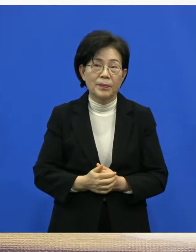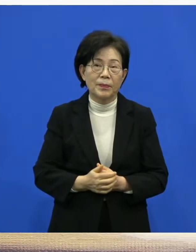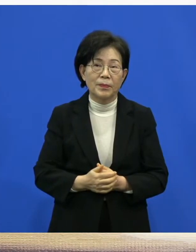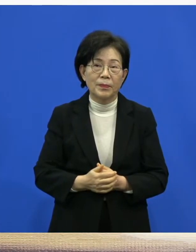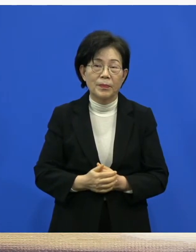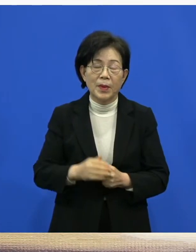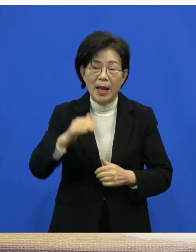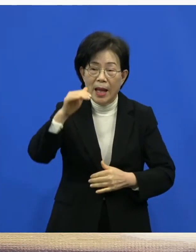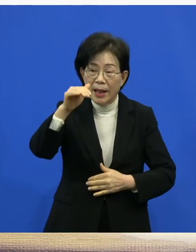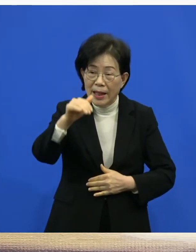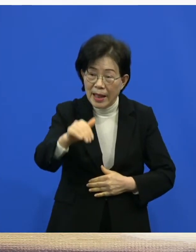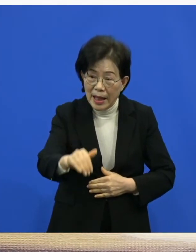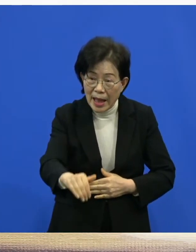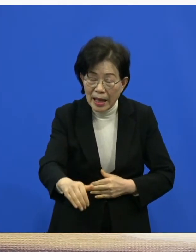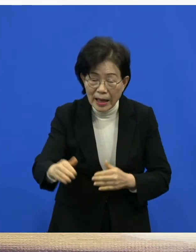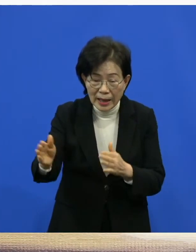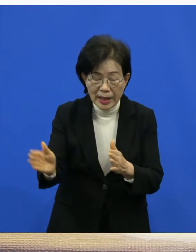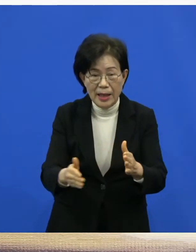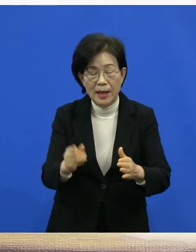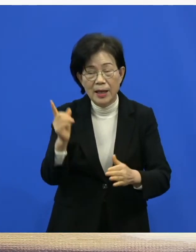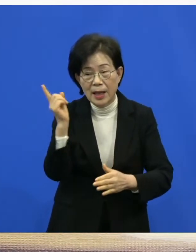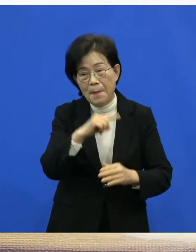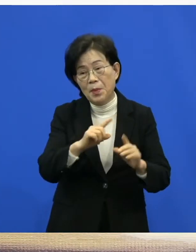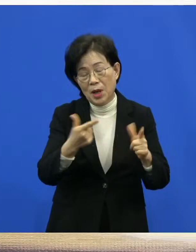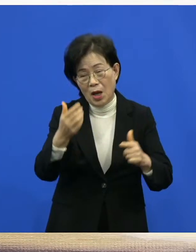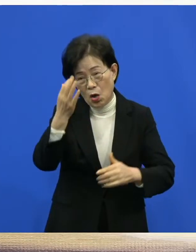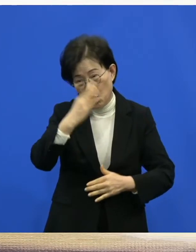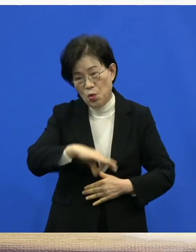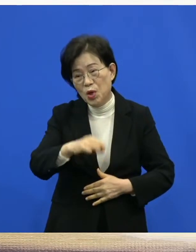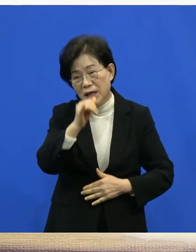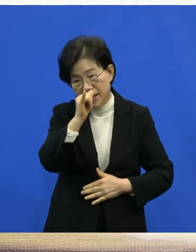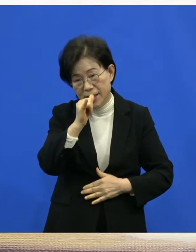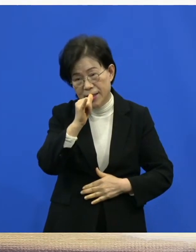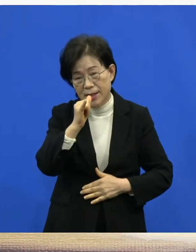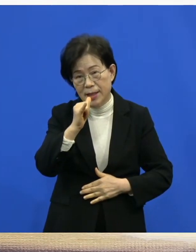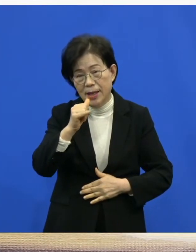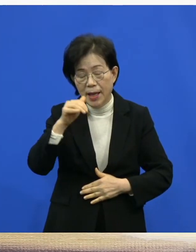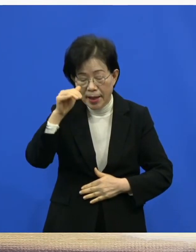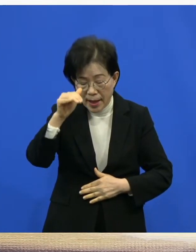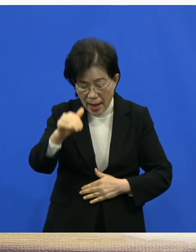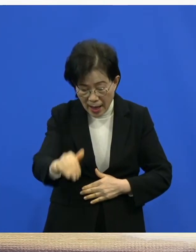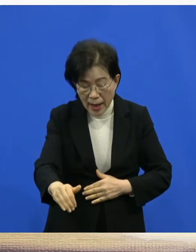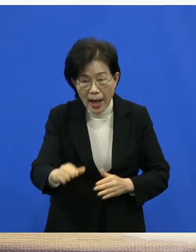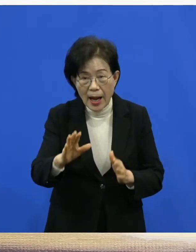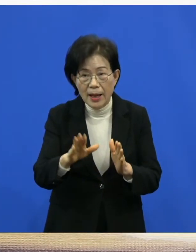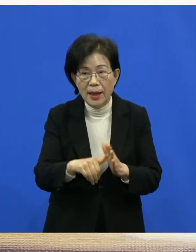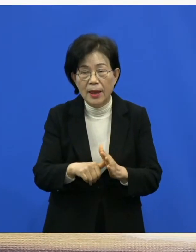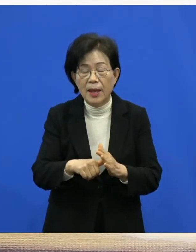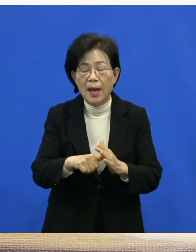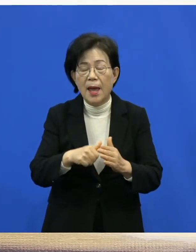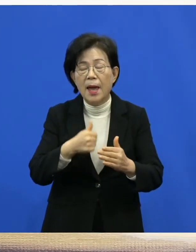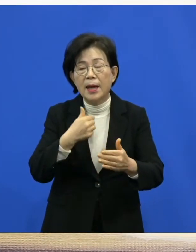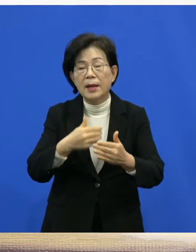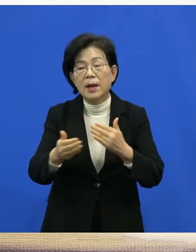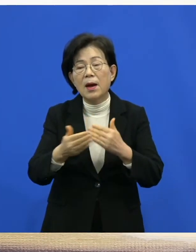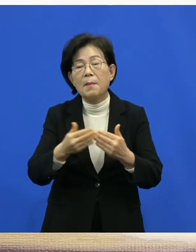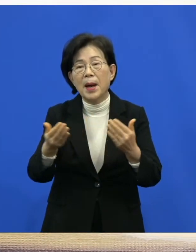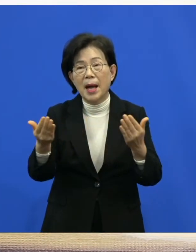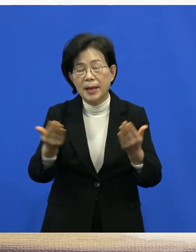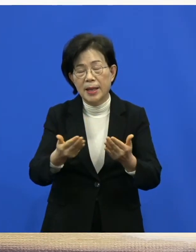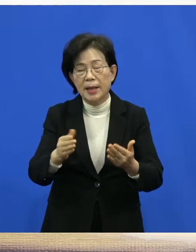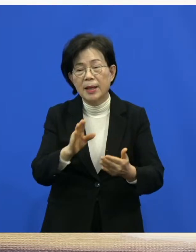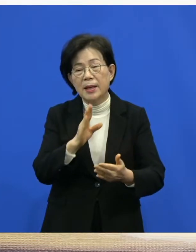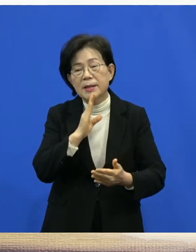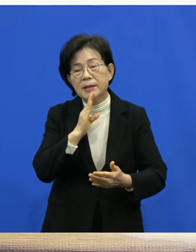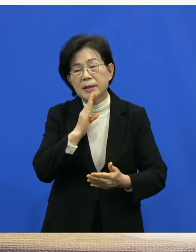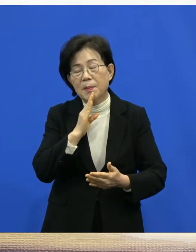여러분 내려가는 길이 나쁜 것이 아닙니다. 내려가는 것은 유익합니다. 내려가는 길에서 하게 되는 경험들이 얼마나 좋은